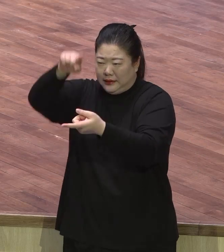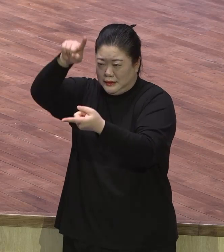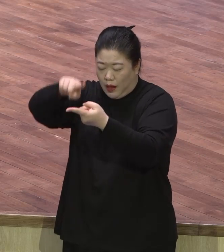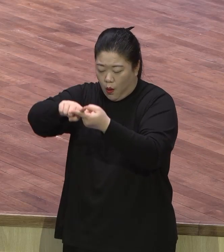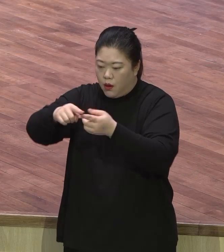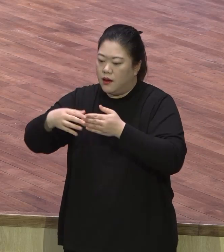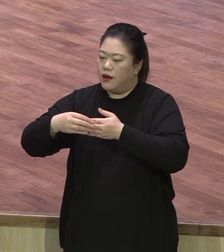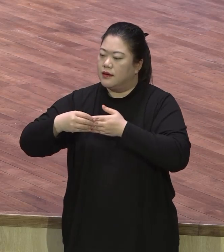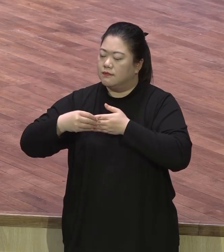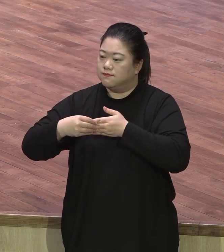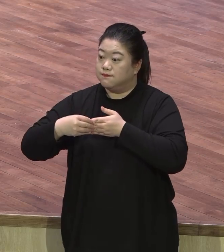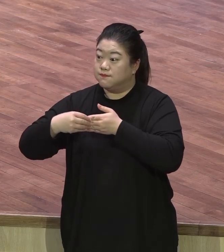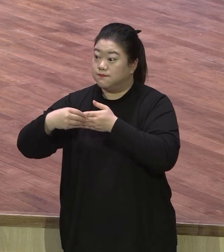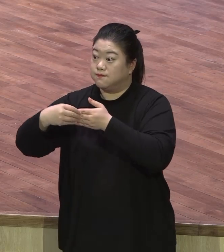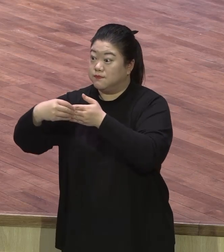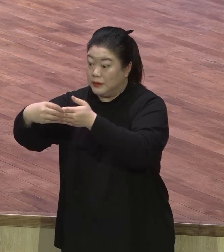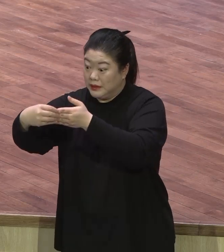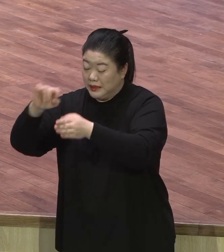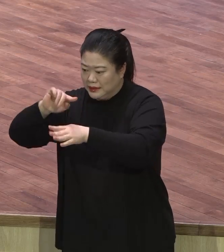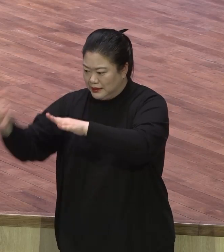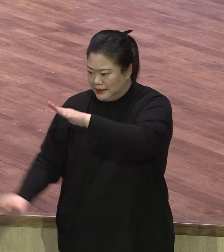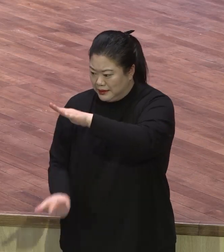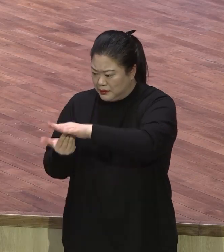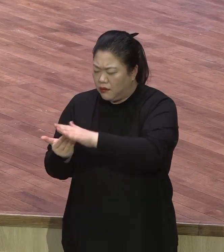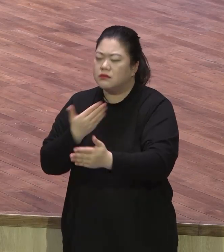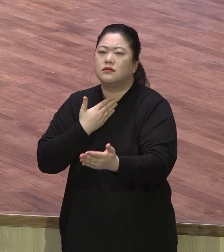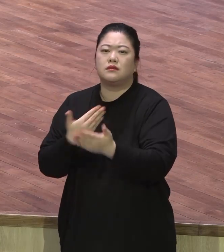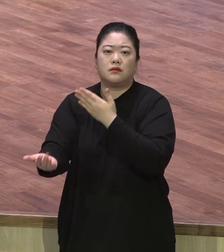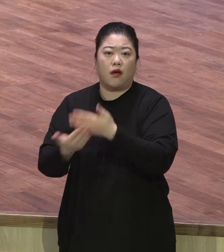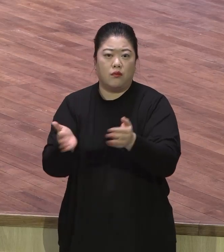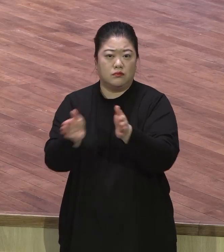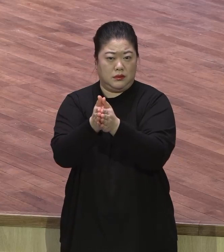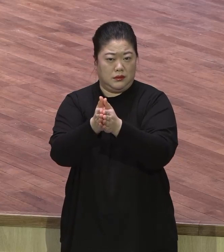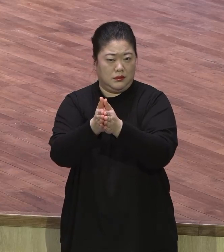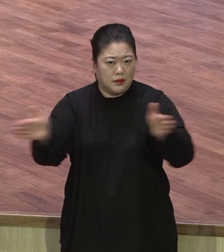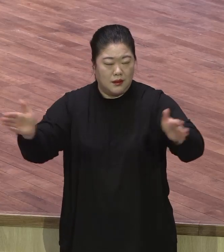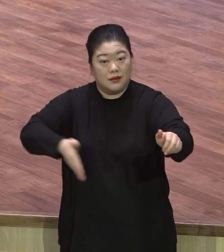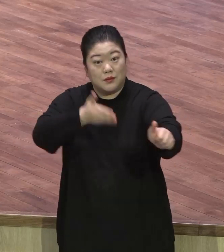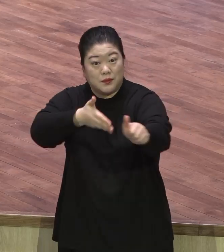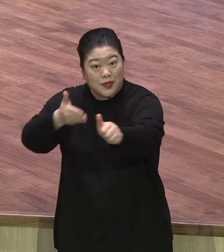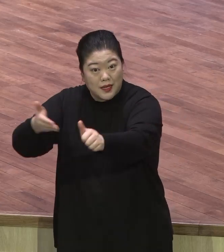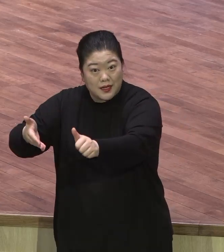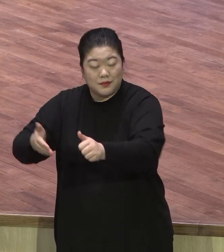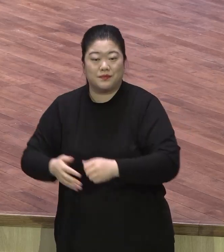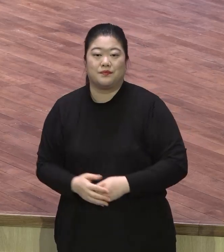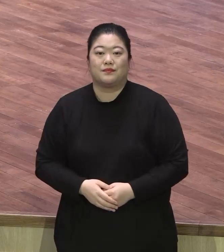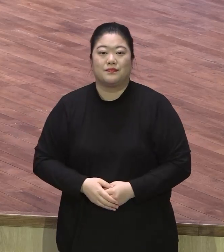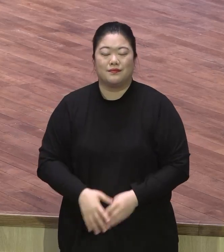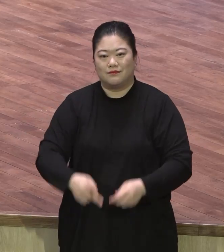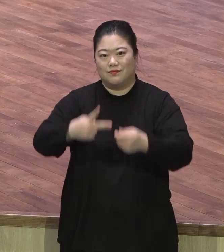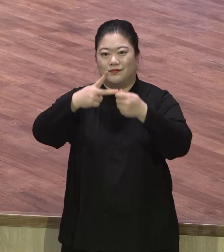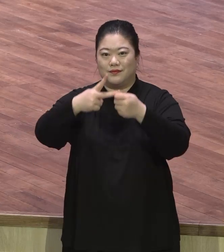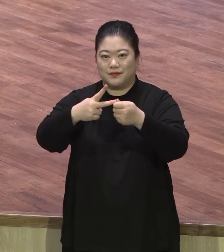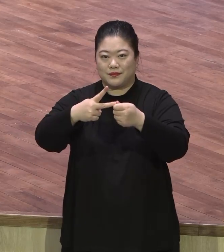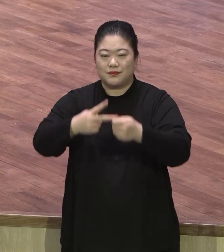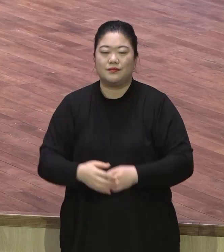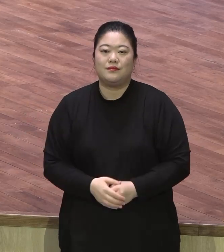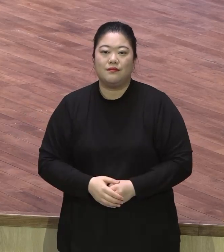은약 성취의 주역으로 다 쓰임받으시기를 주내으로 축복합니다. 두 번째로